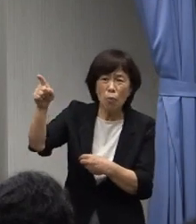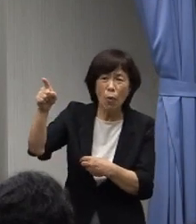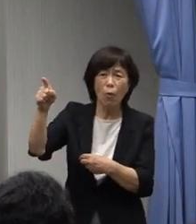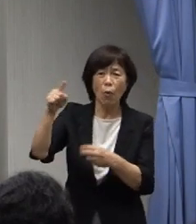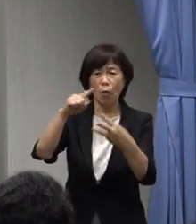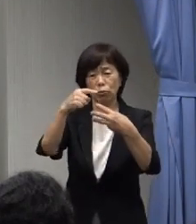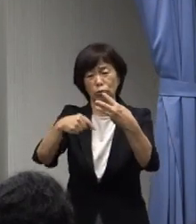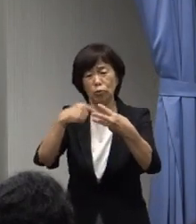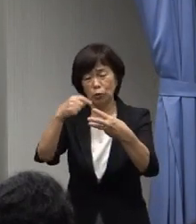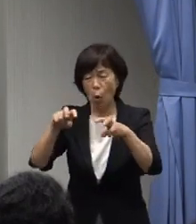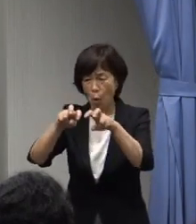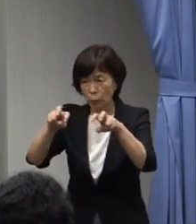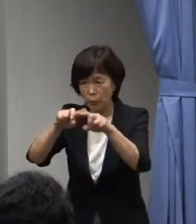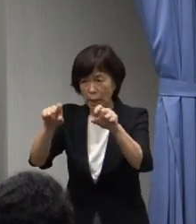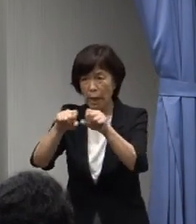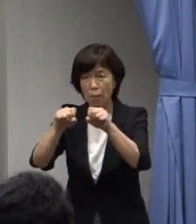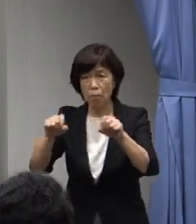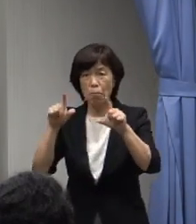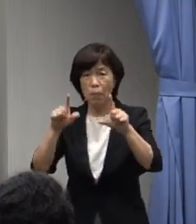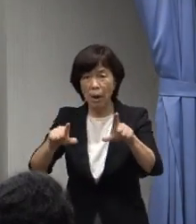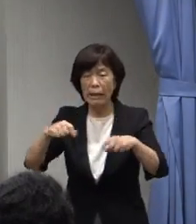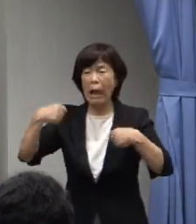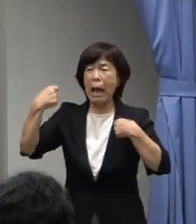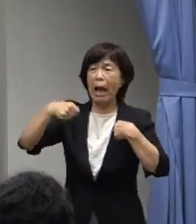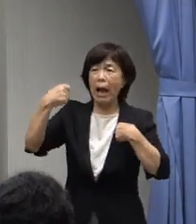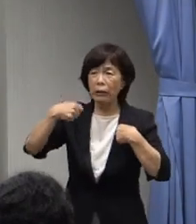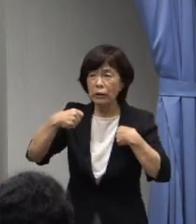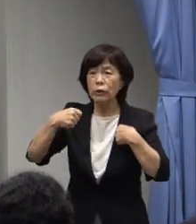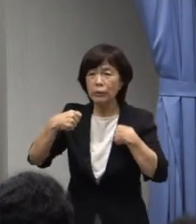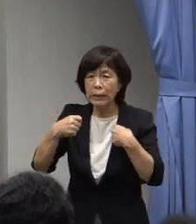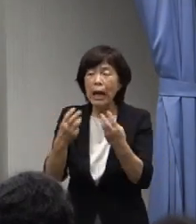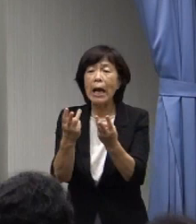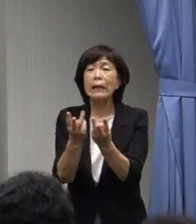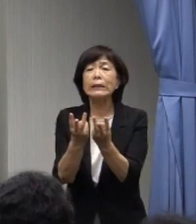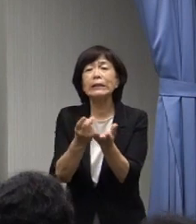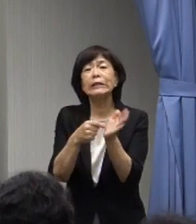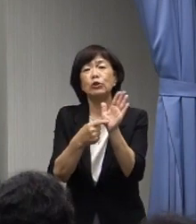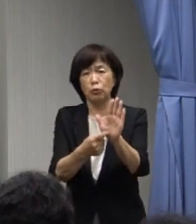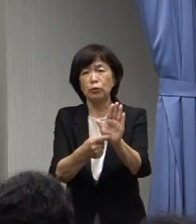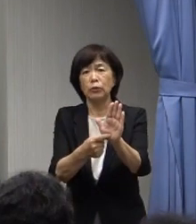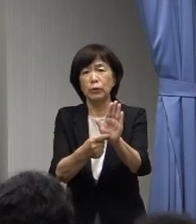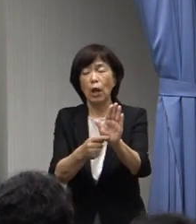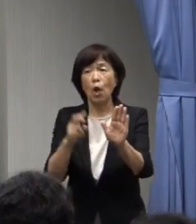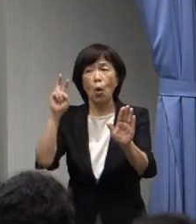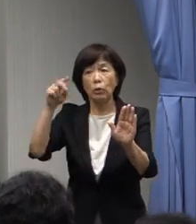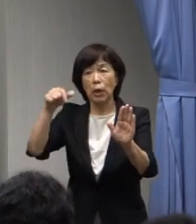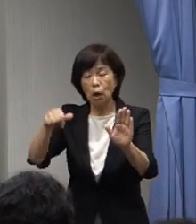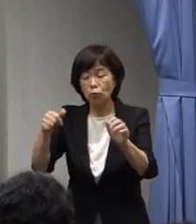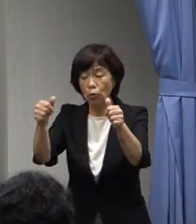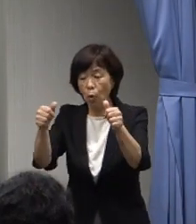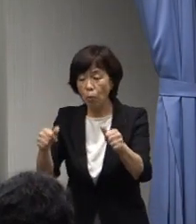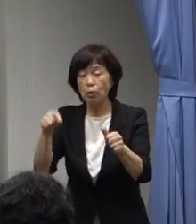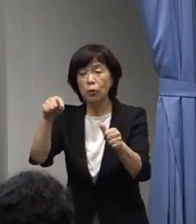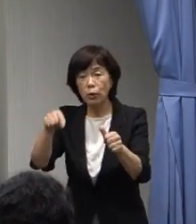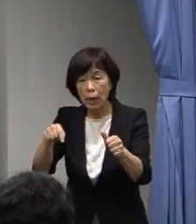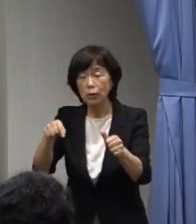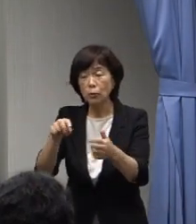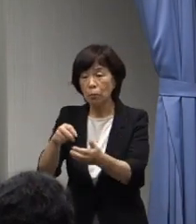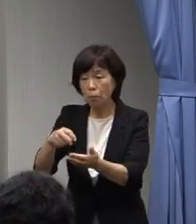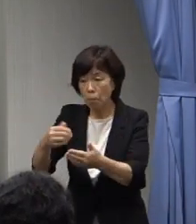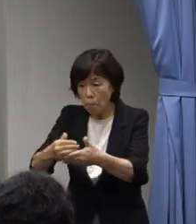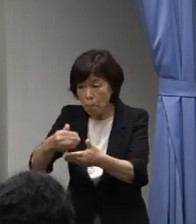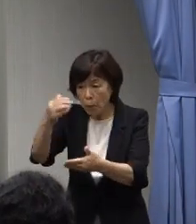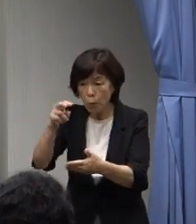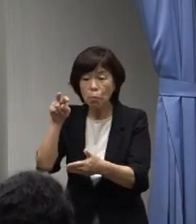ものを分析して暑さ指数というのが出されています。もちろんこの大阪府のホームページでもこの暑さ指数が分かるようにはなっ